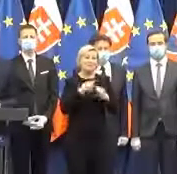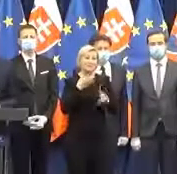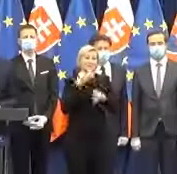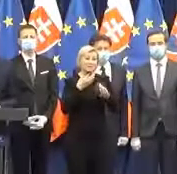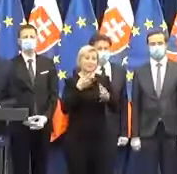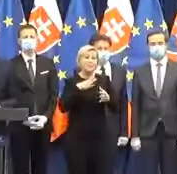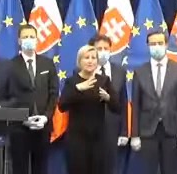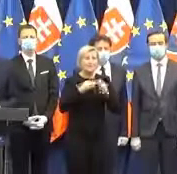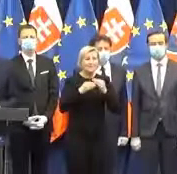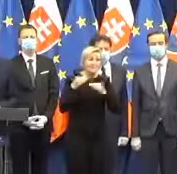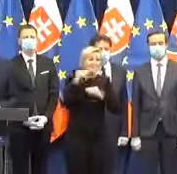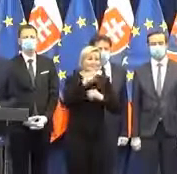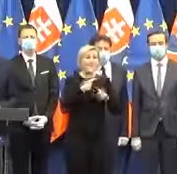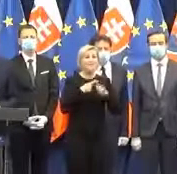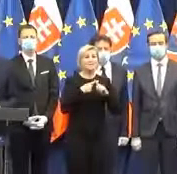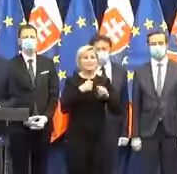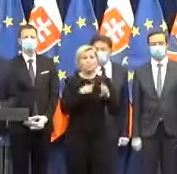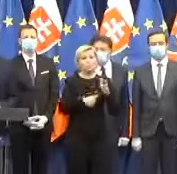ešte doladiť.